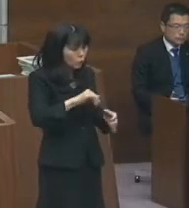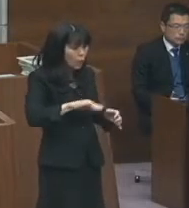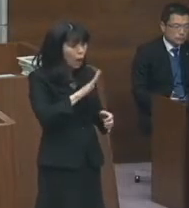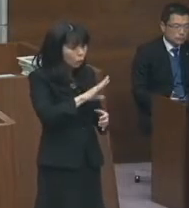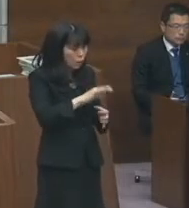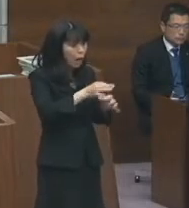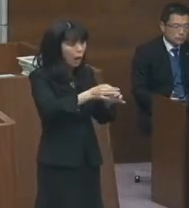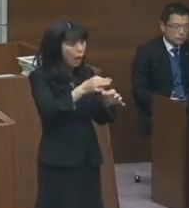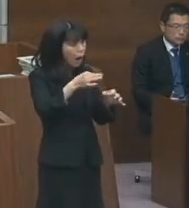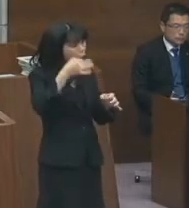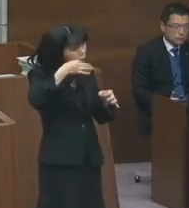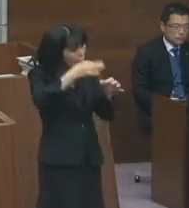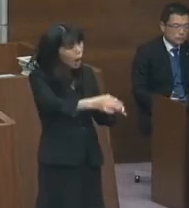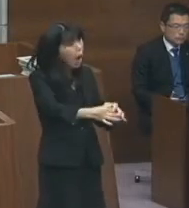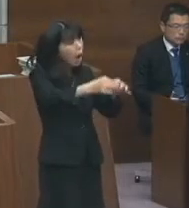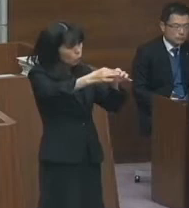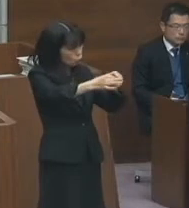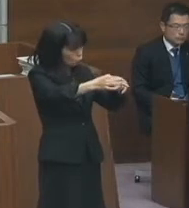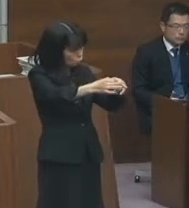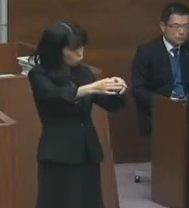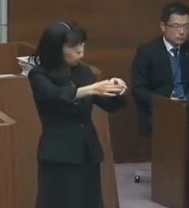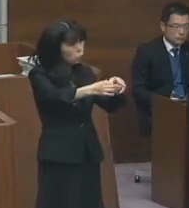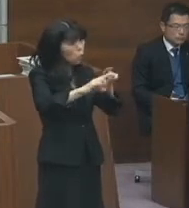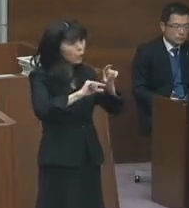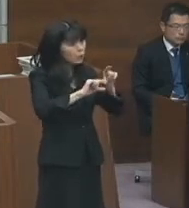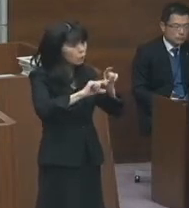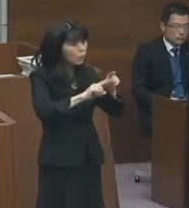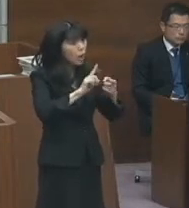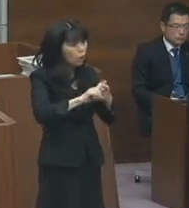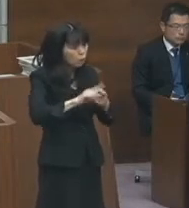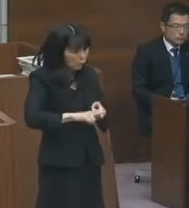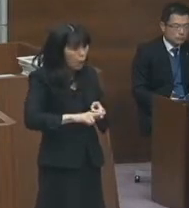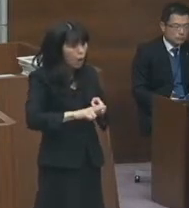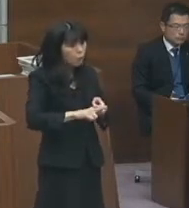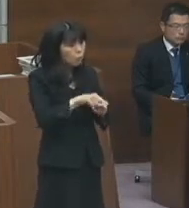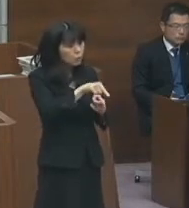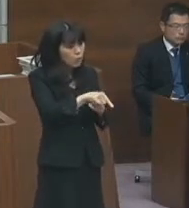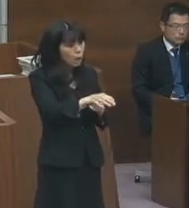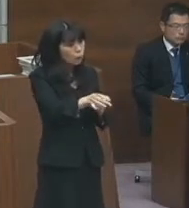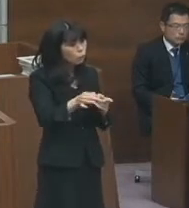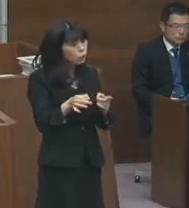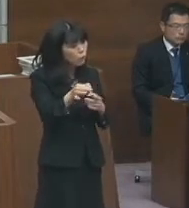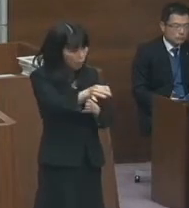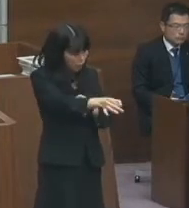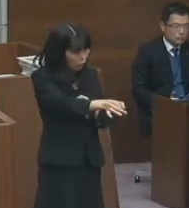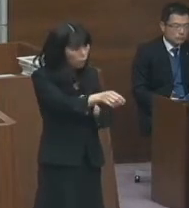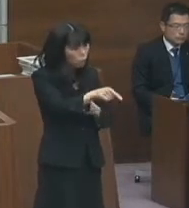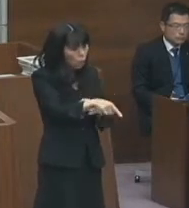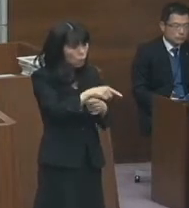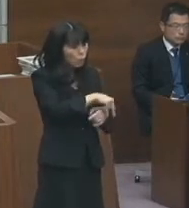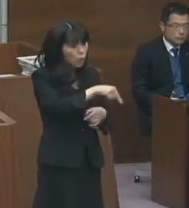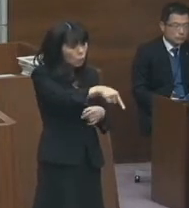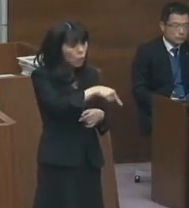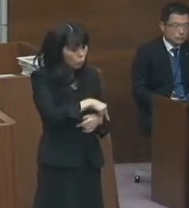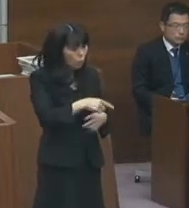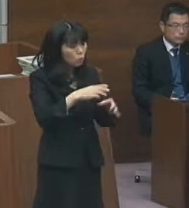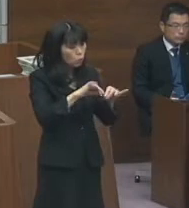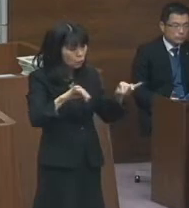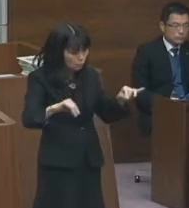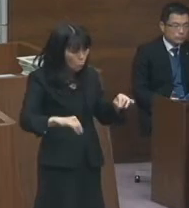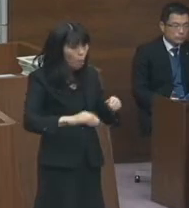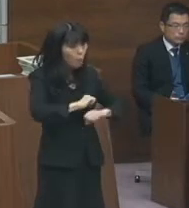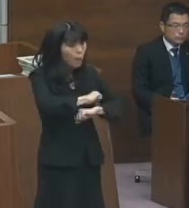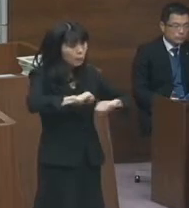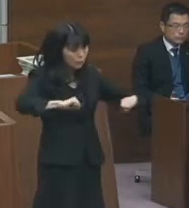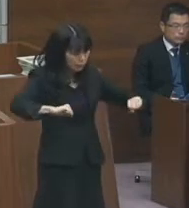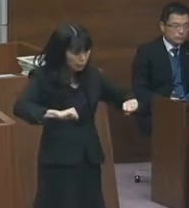加分は一定の比率に応じて配分され、この配分比率はそれぞれの土地の面積や単価